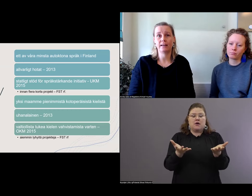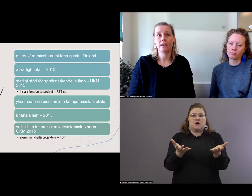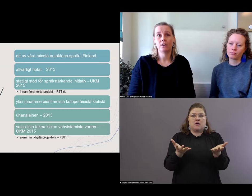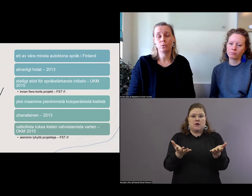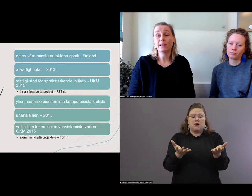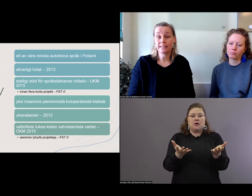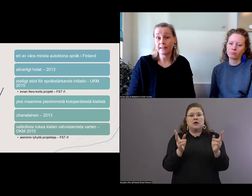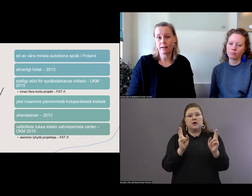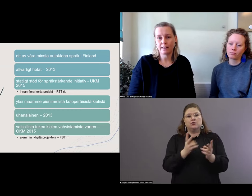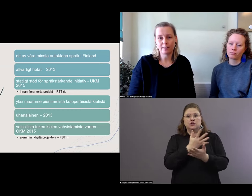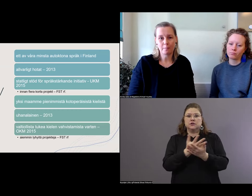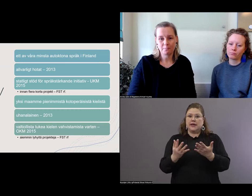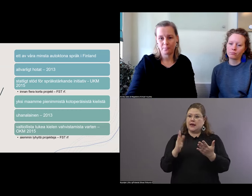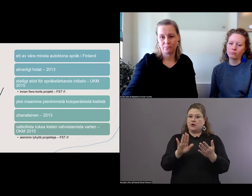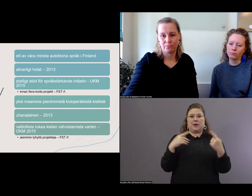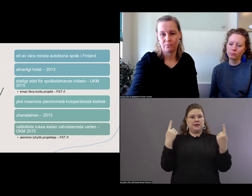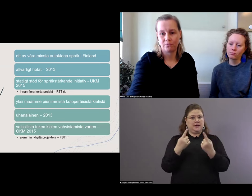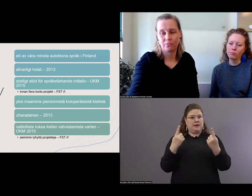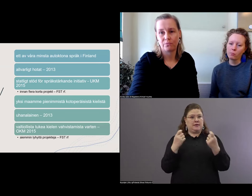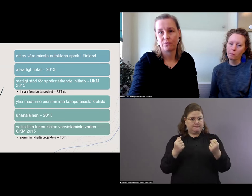kieltä ja kielen yleistilannetta.